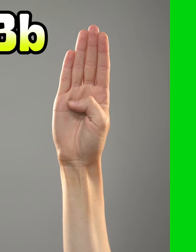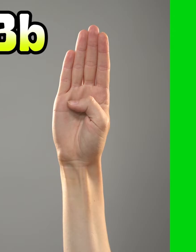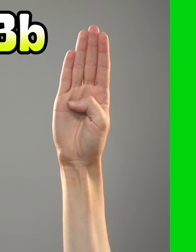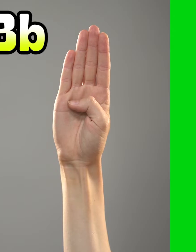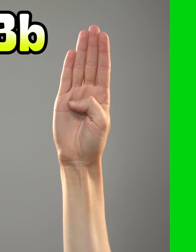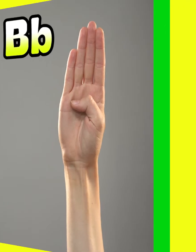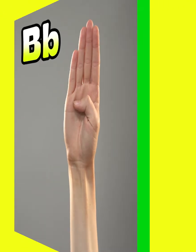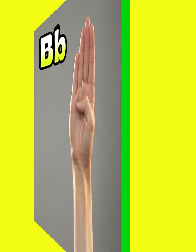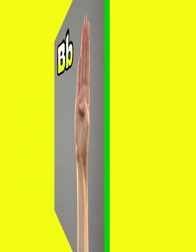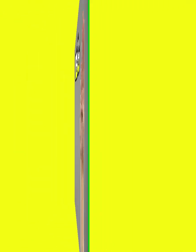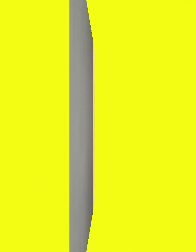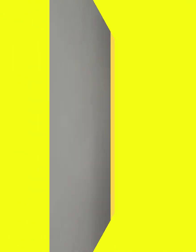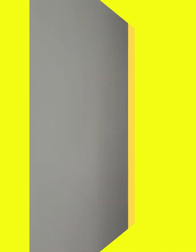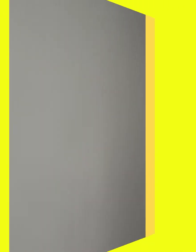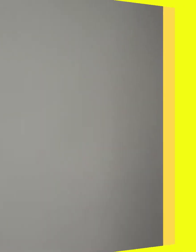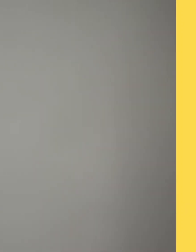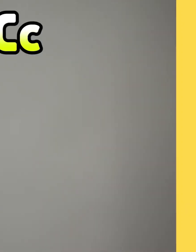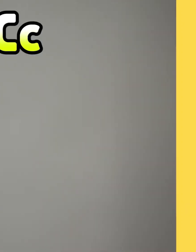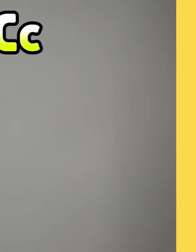公车